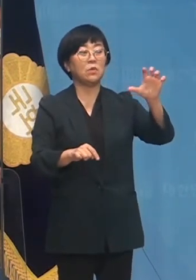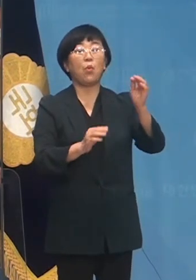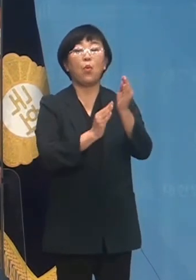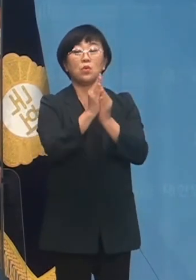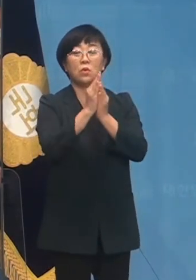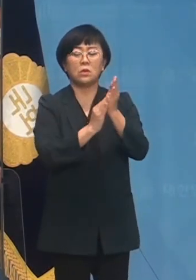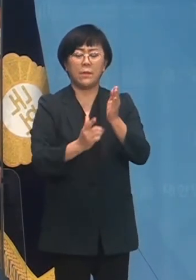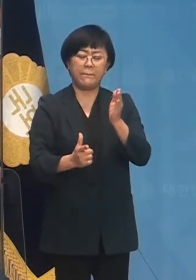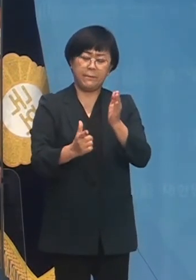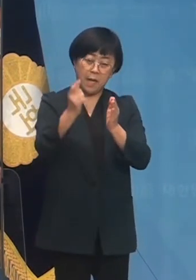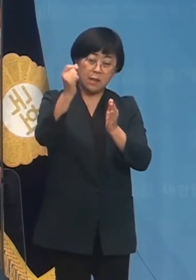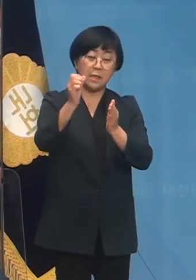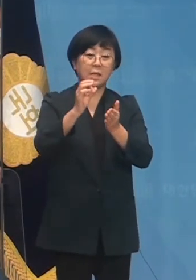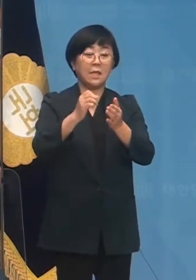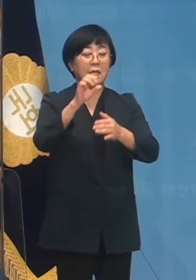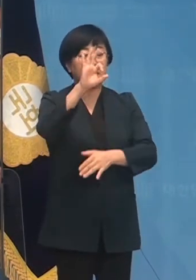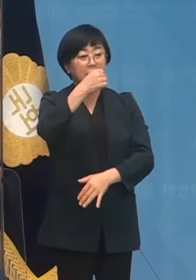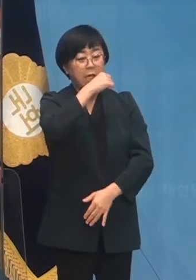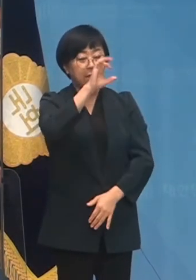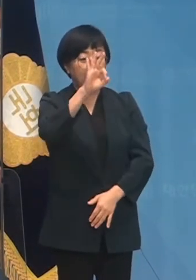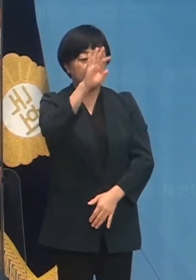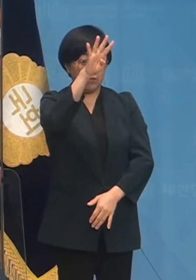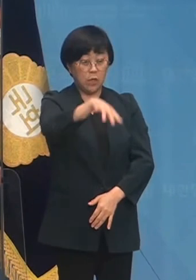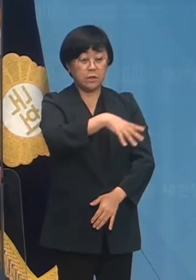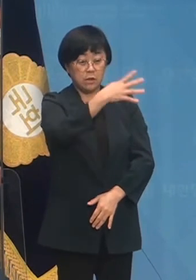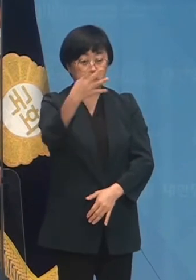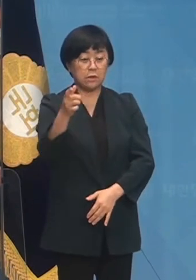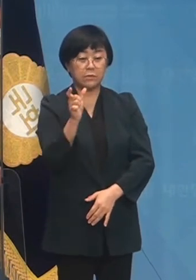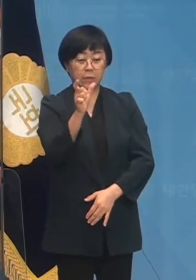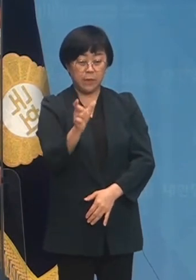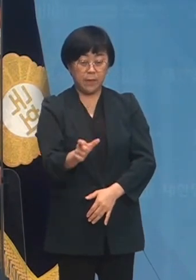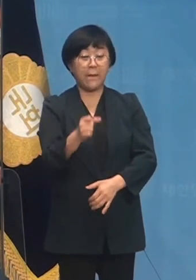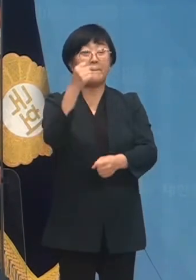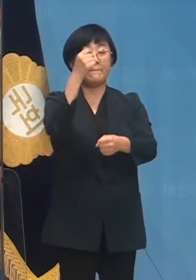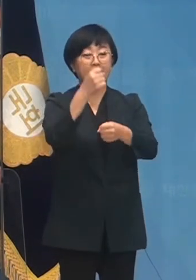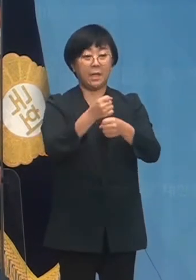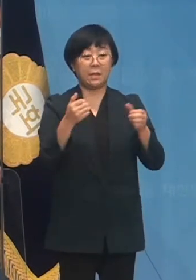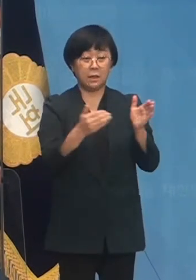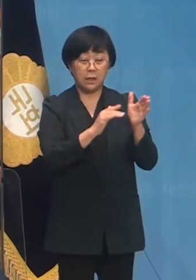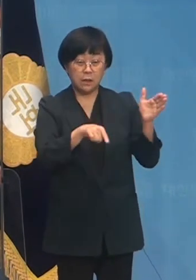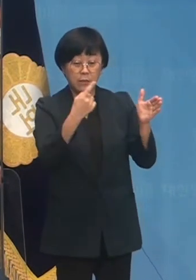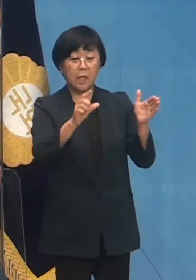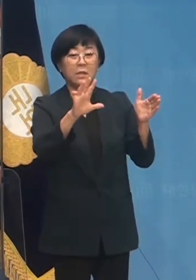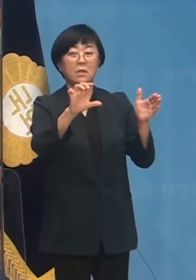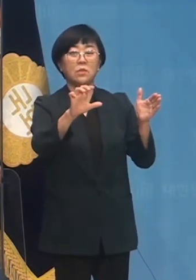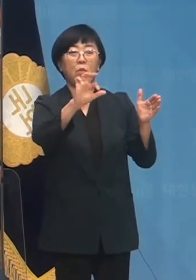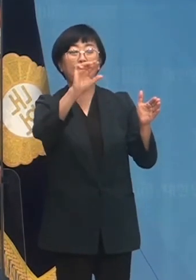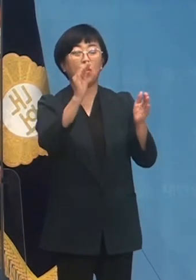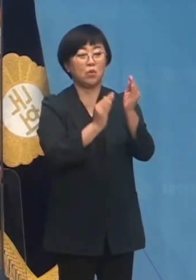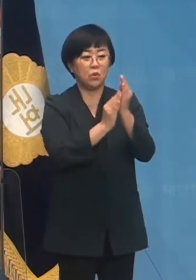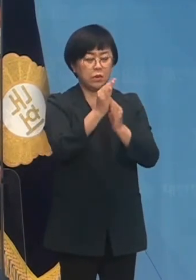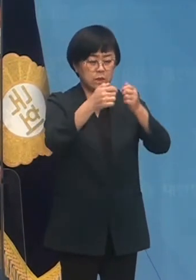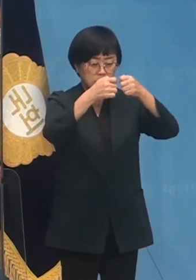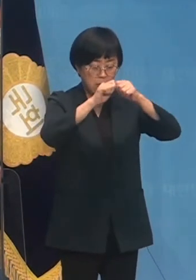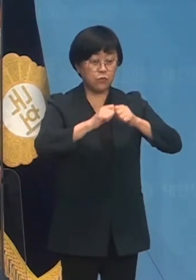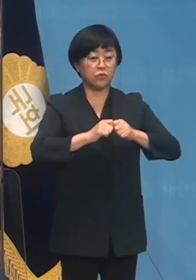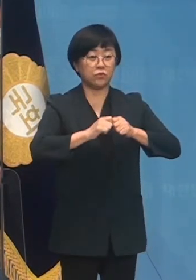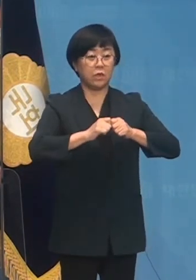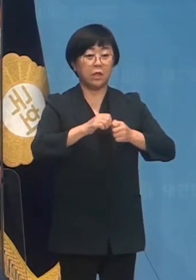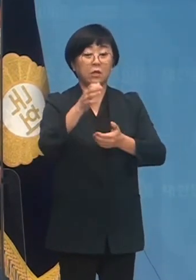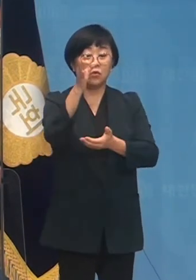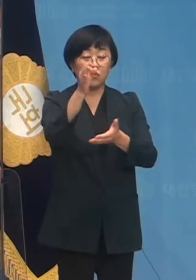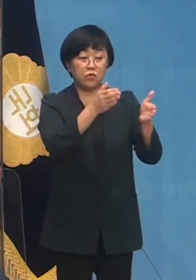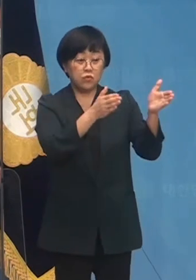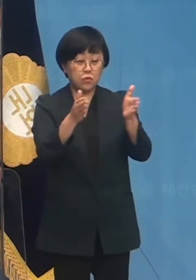원을 신속하게 맞춰서 예산 편성을 하고 이후에 이 35조 원의 세부적인 재원